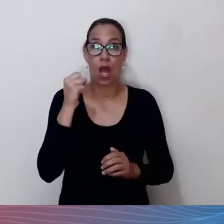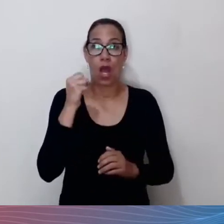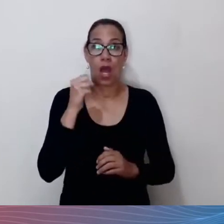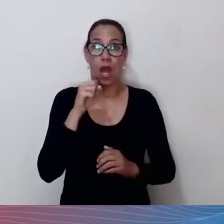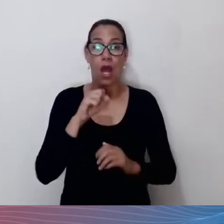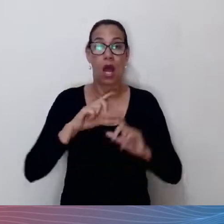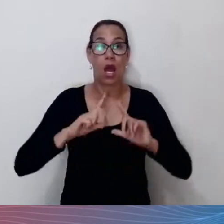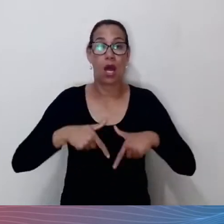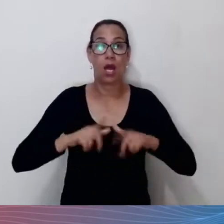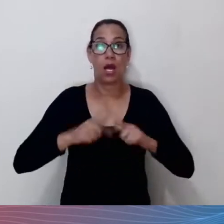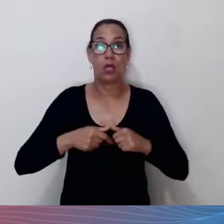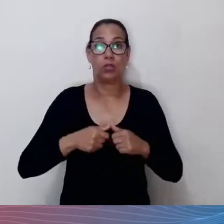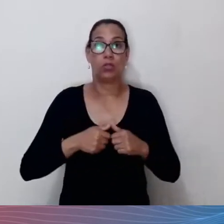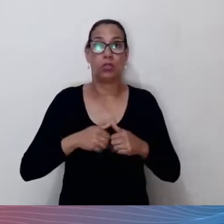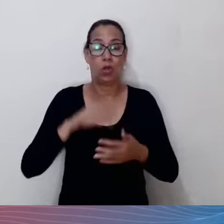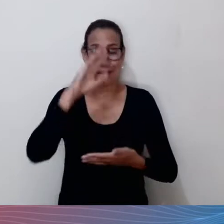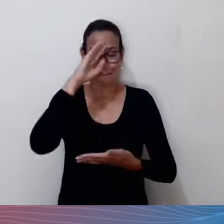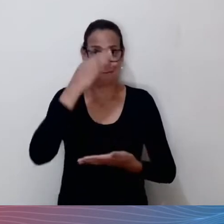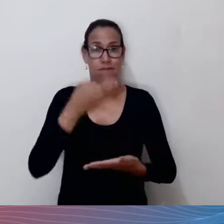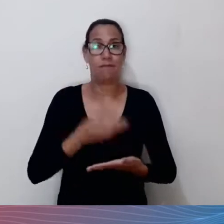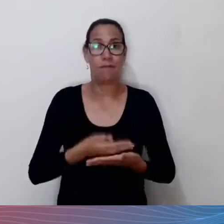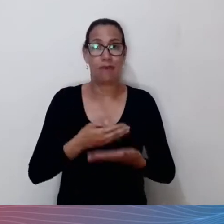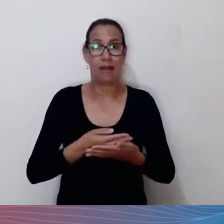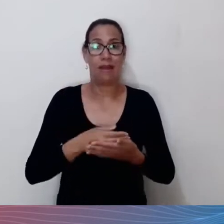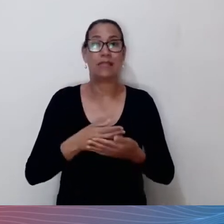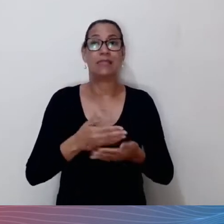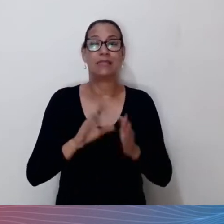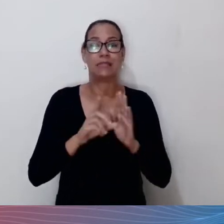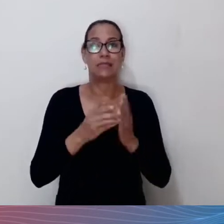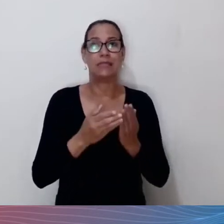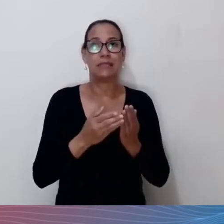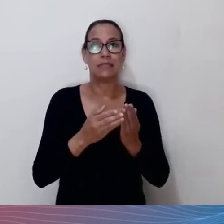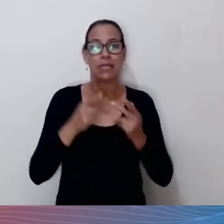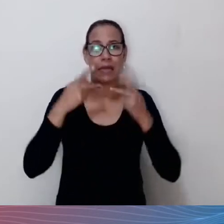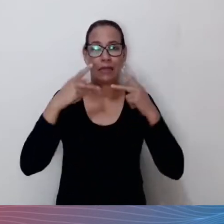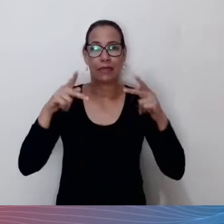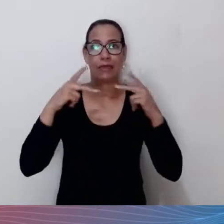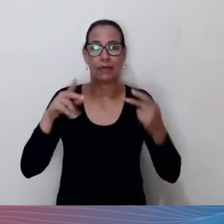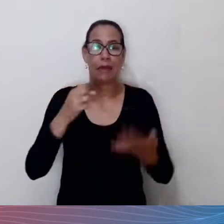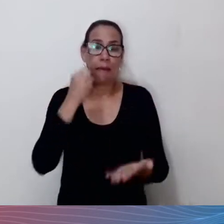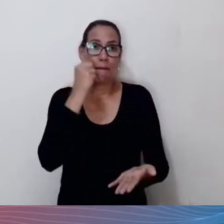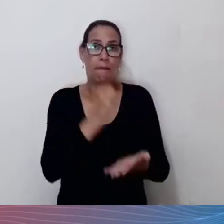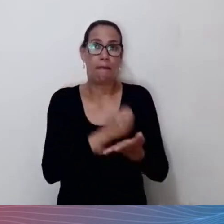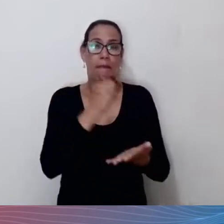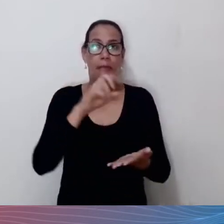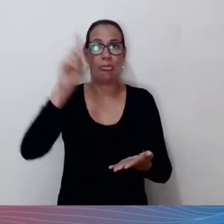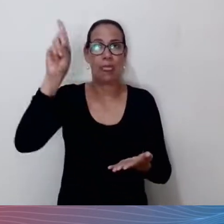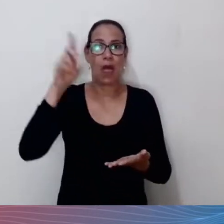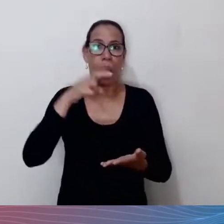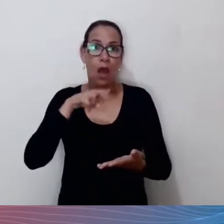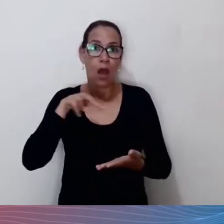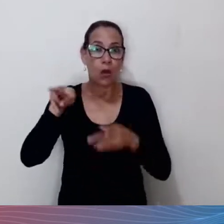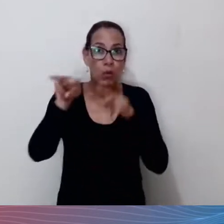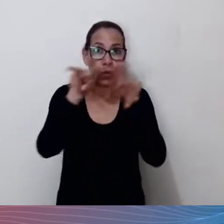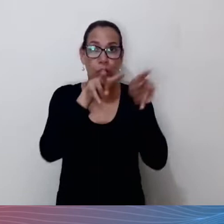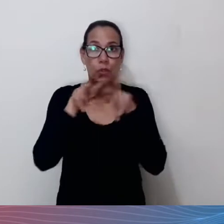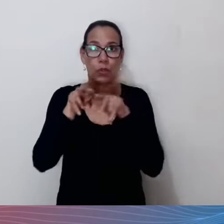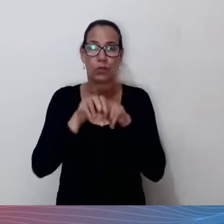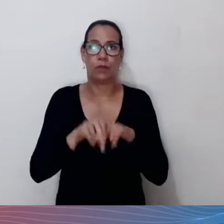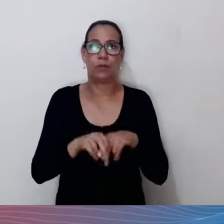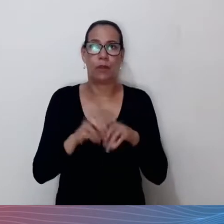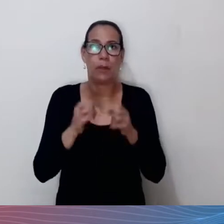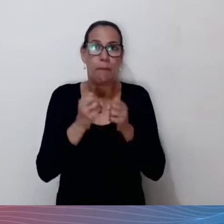o Nazareno, varão aprovado por Deus diante de vós, com milagres, prodígios e sinais,